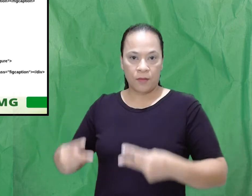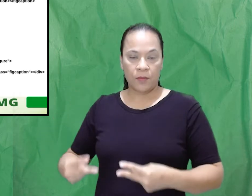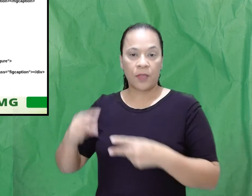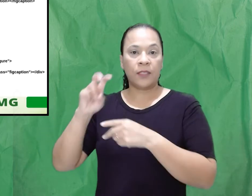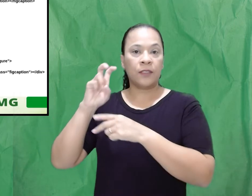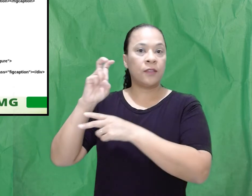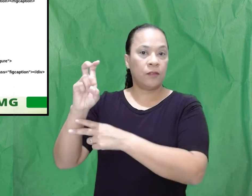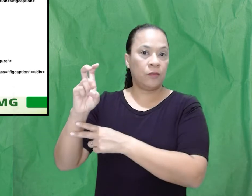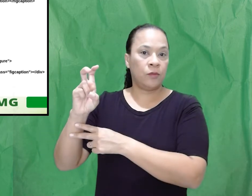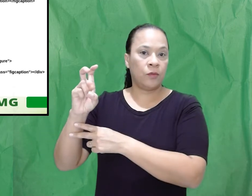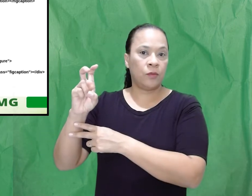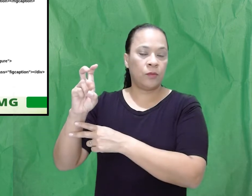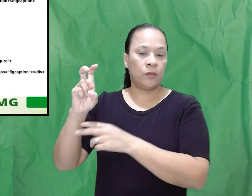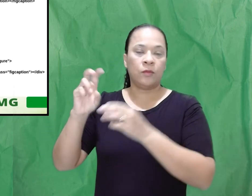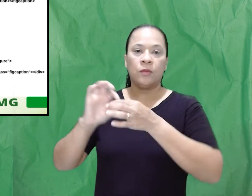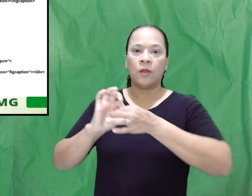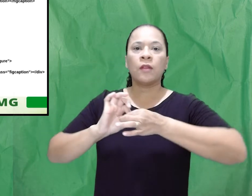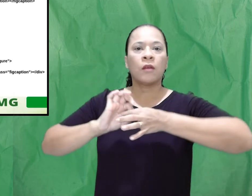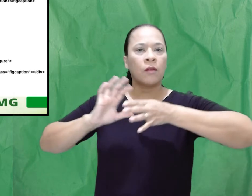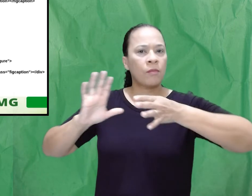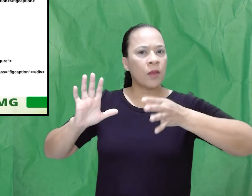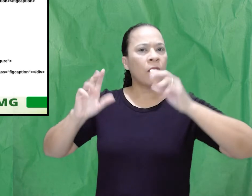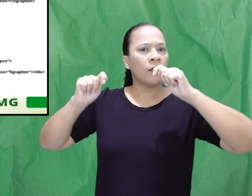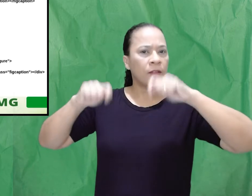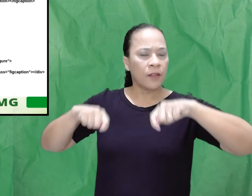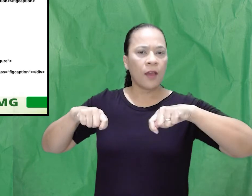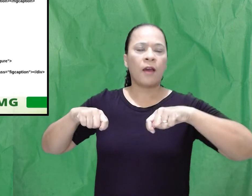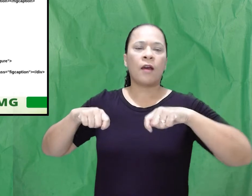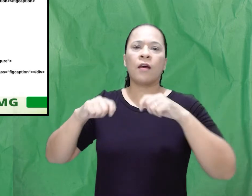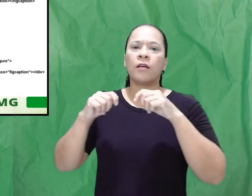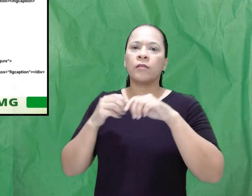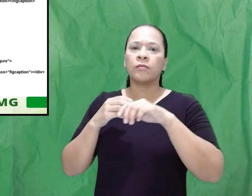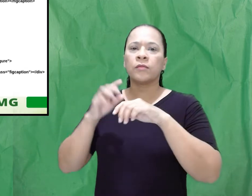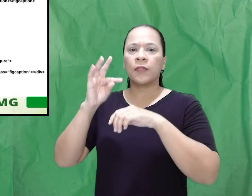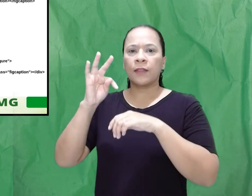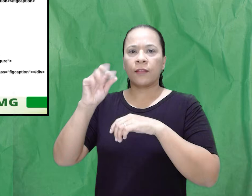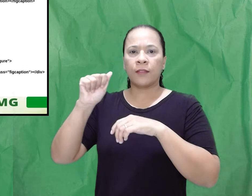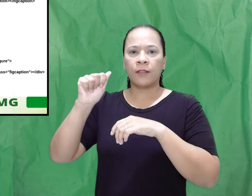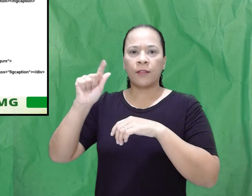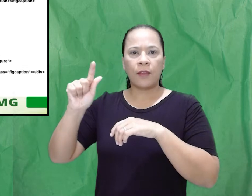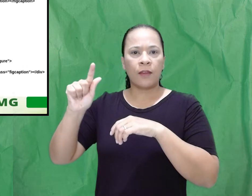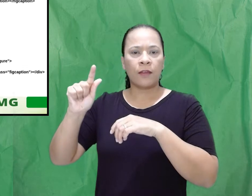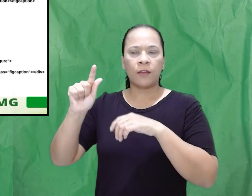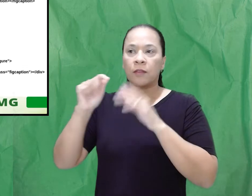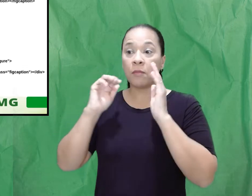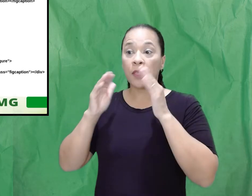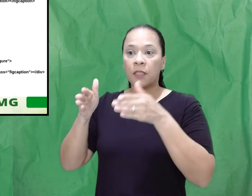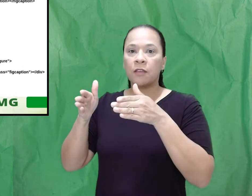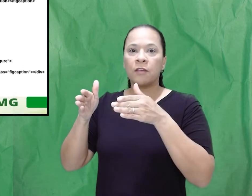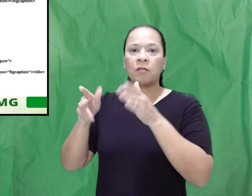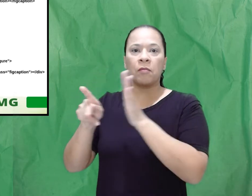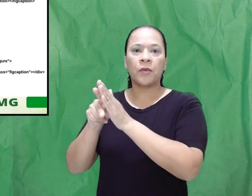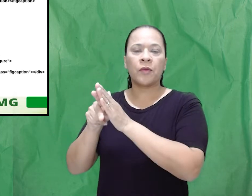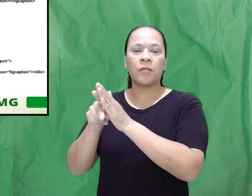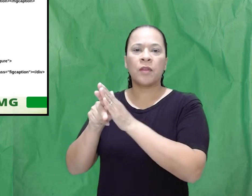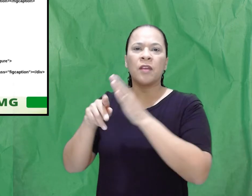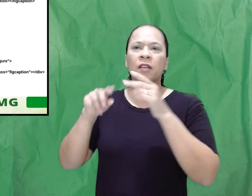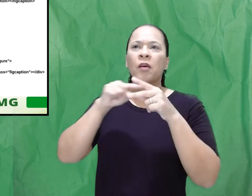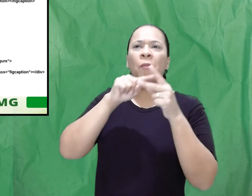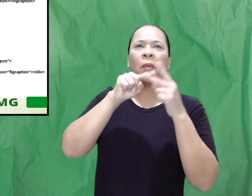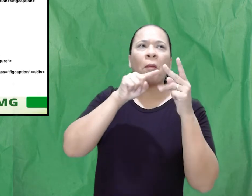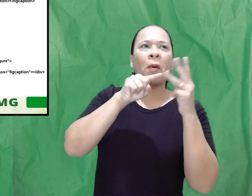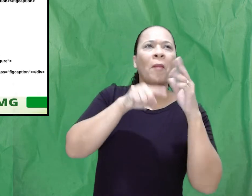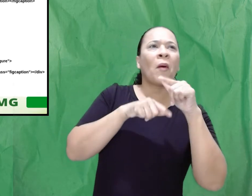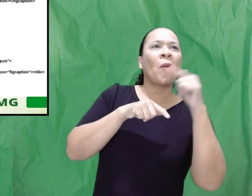trouxe novas tags. Por exemplo, agora tem uma tag específica para header. Eu não preciso estar utilizando div, id e colocando